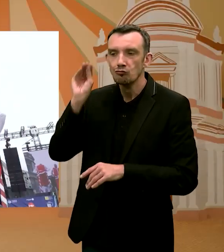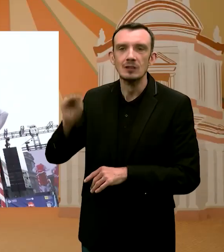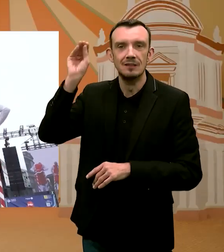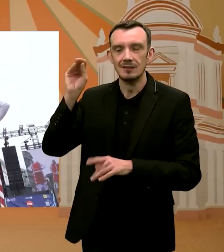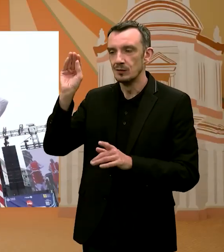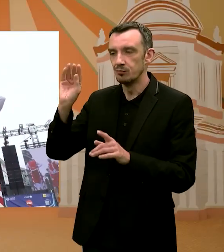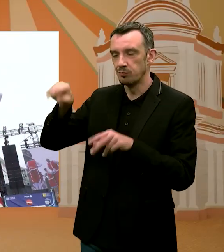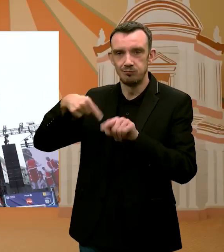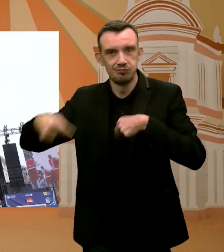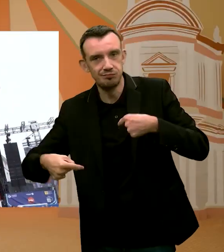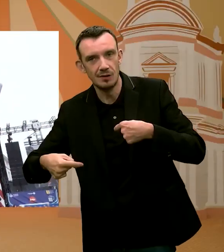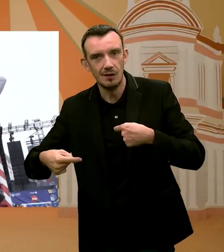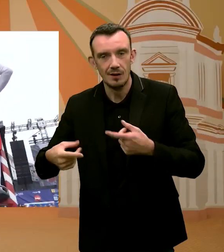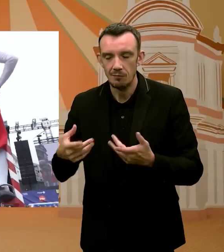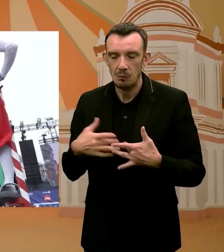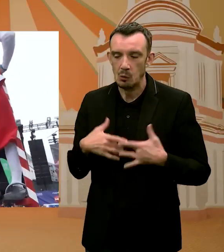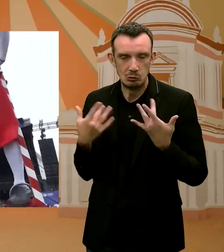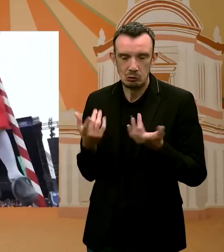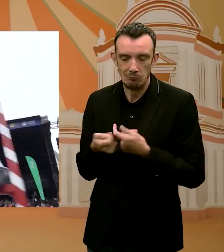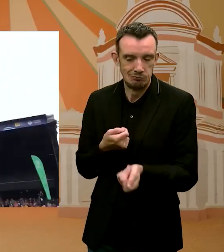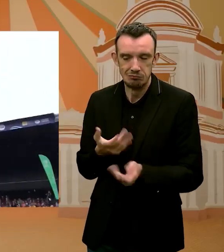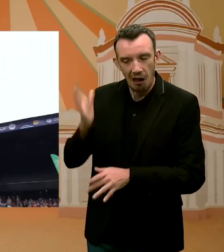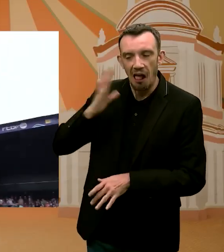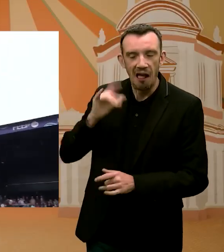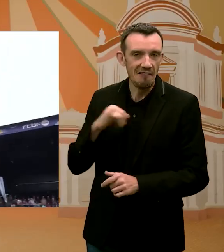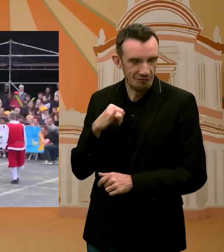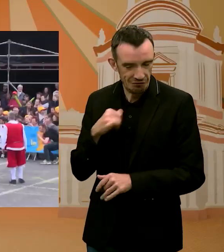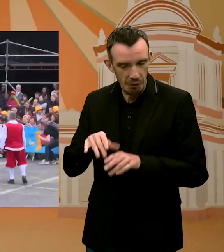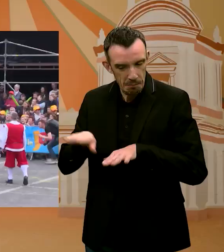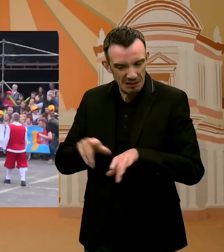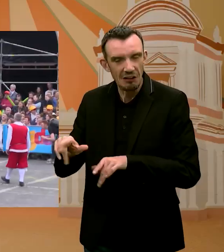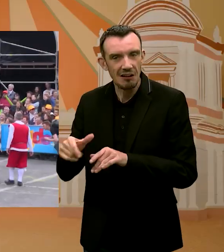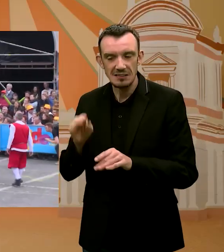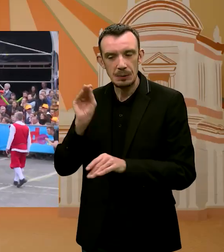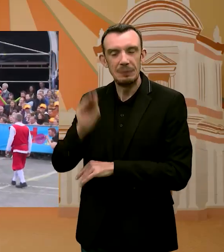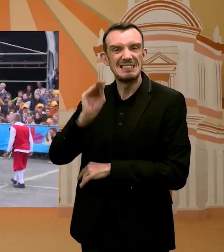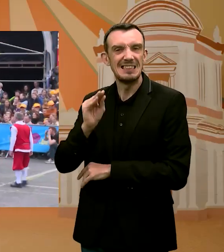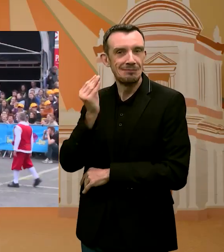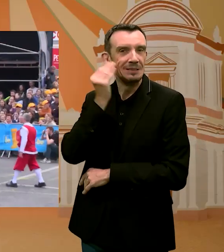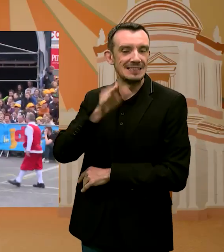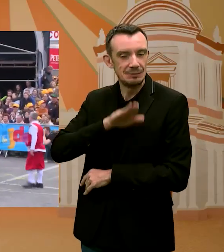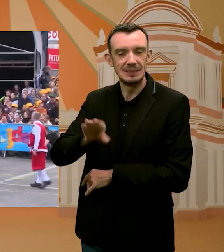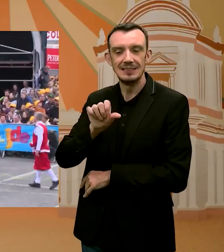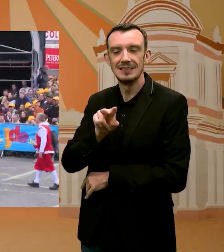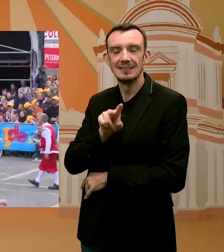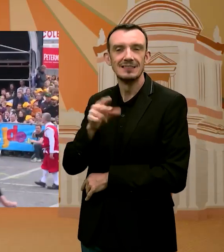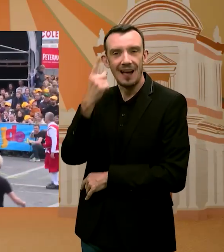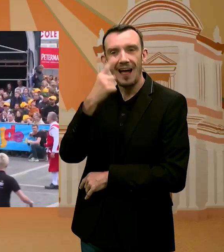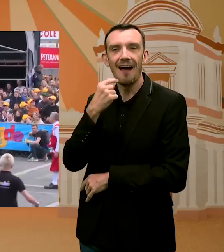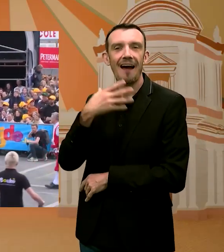on ne le verra pas ici, c'était un peu l'humour, hein. Mais ça existait. Hein. Tout à Alice, fait, baiser de la fraise. C'est mon père qui a inventé cette merveilleuse technique de... C'était la technique